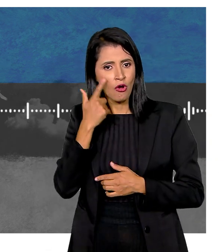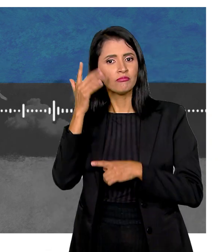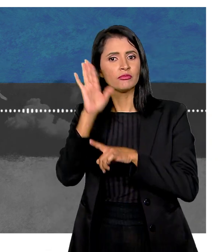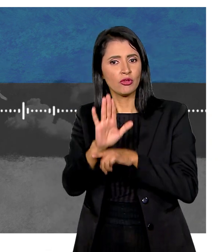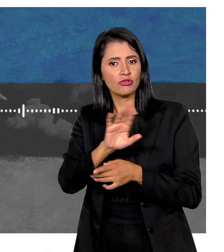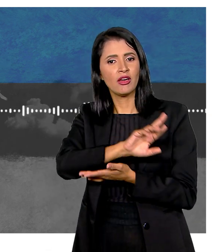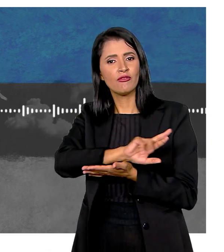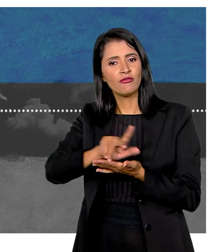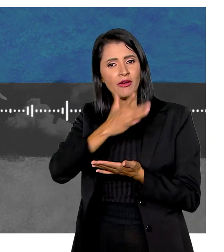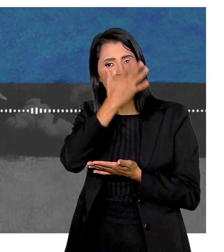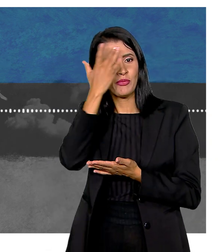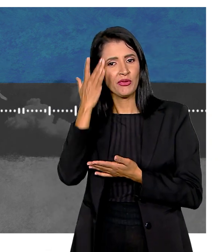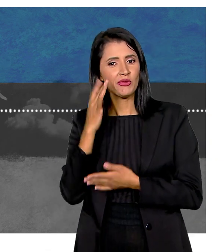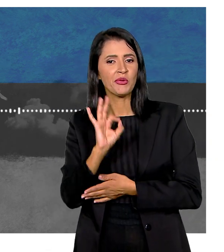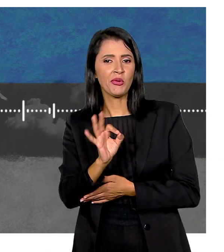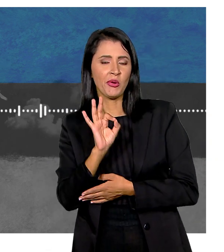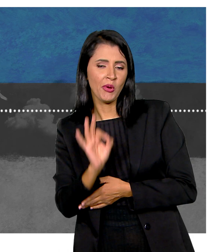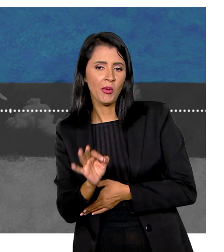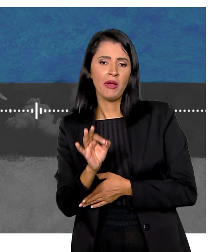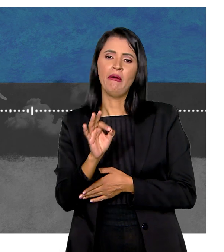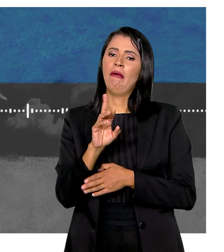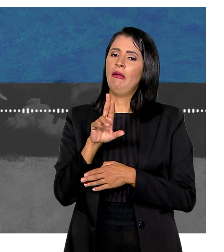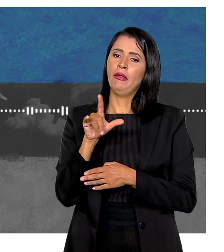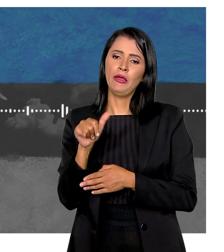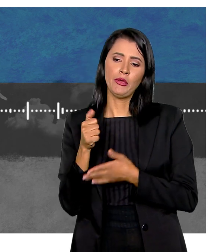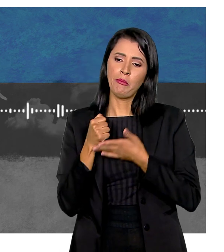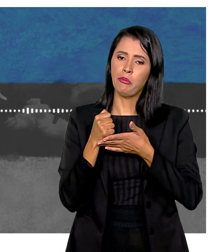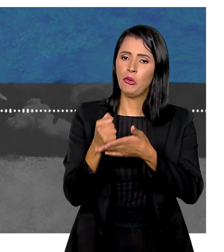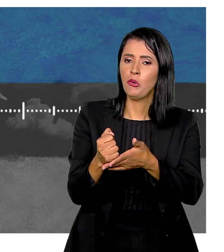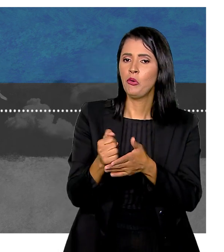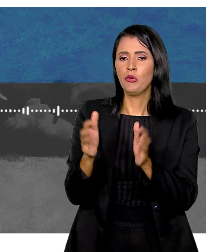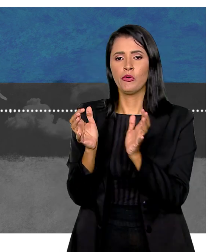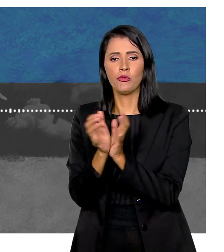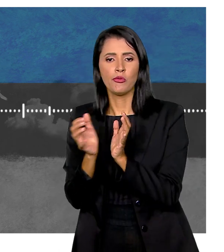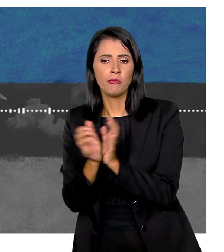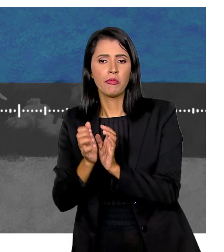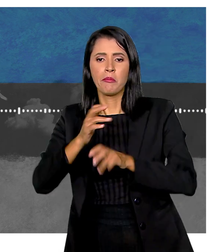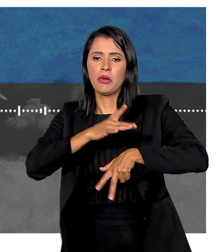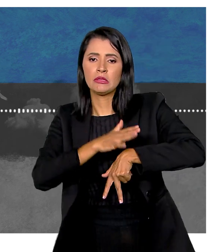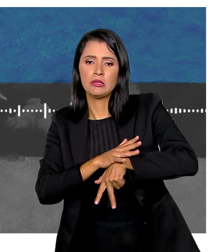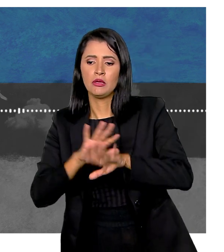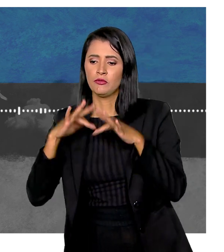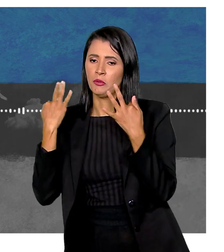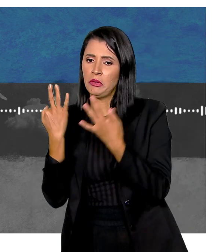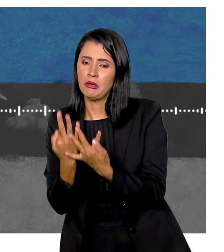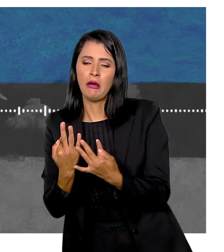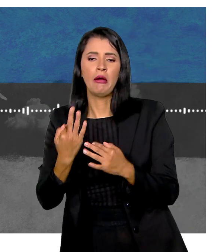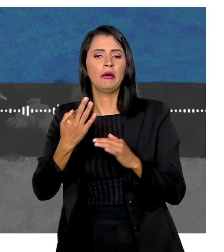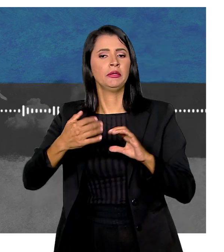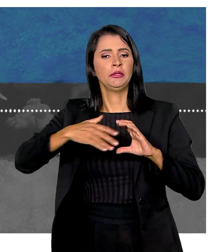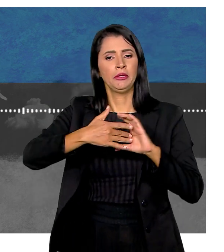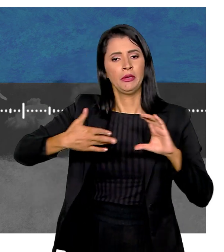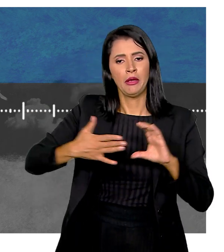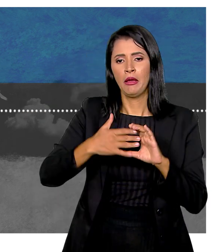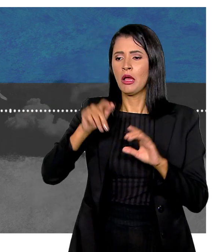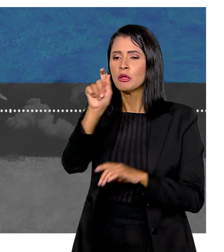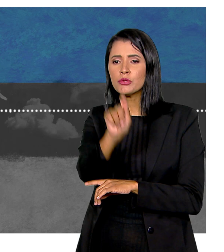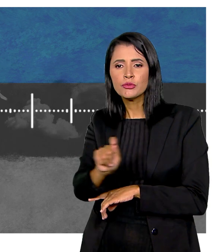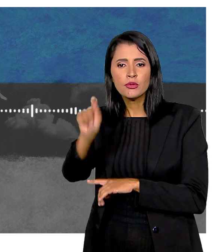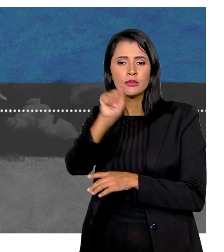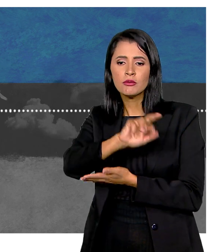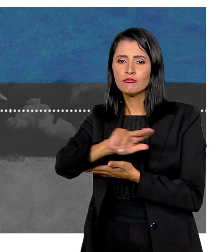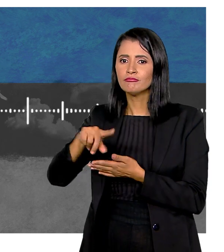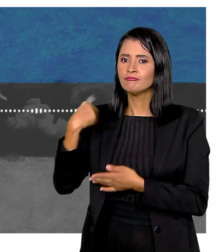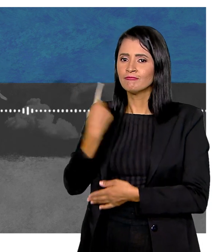ela E olha Que tem ajudado Bastante gente Viu Redes de apoio Grupos de pacientes E familiares Com doenças raras Associações